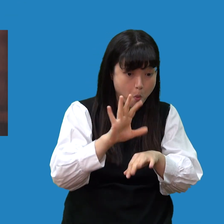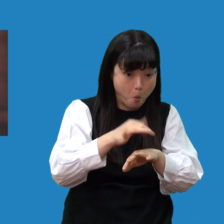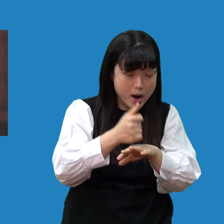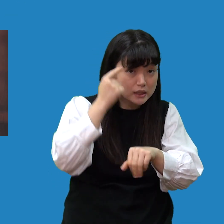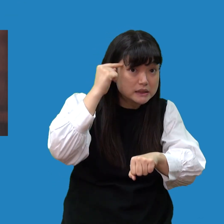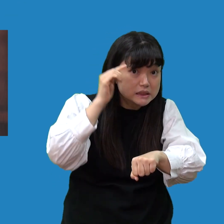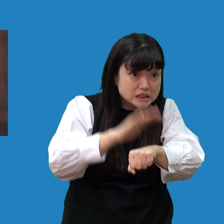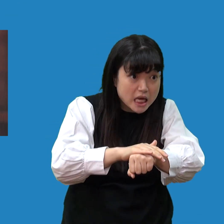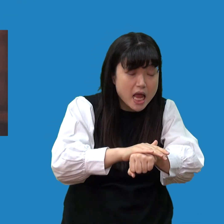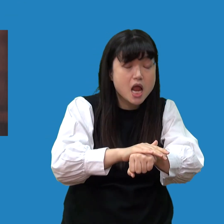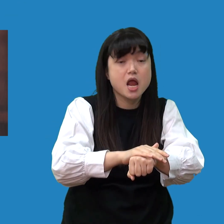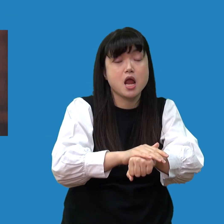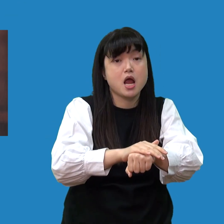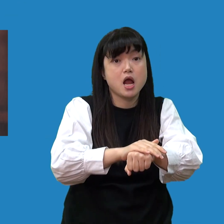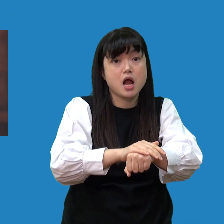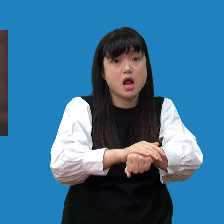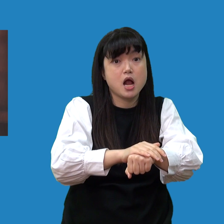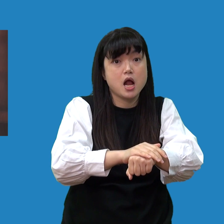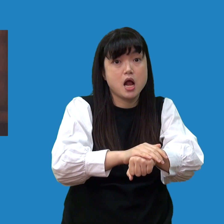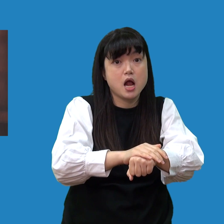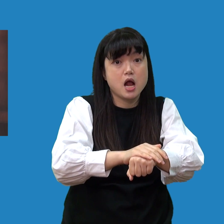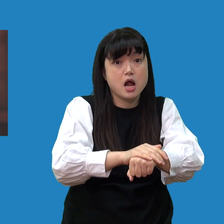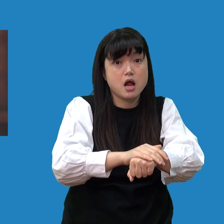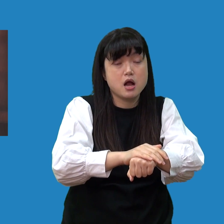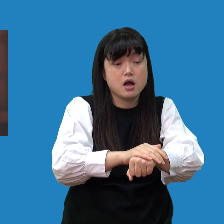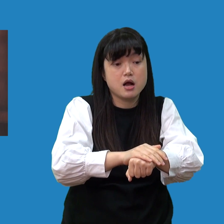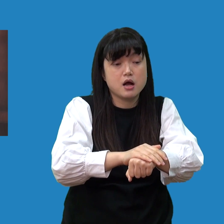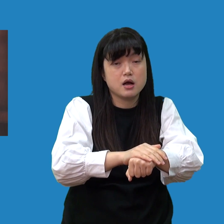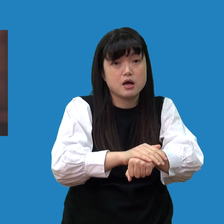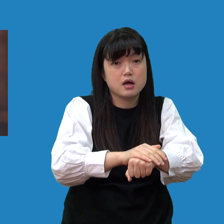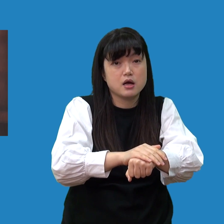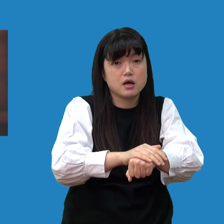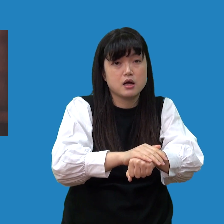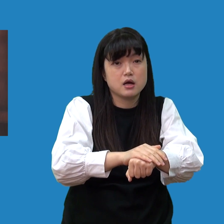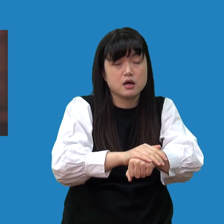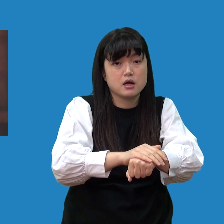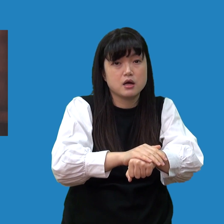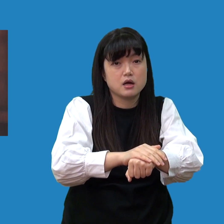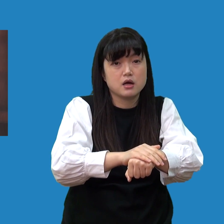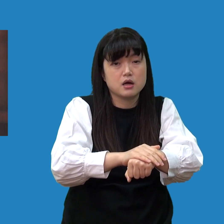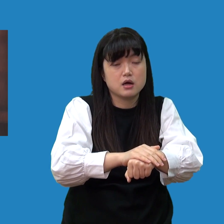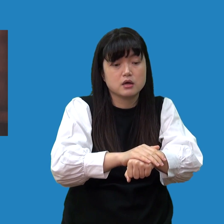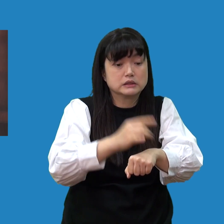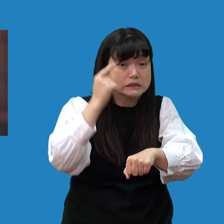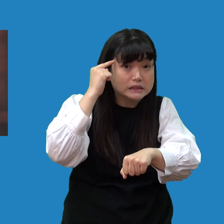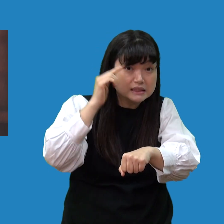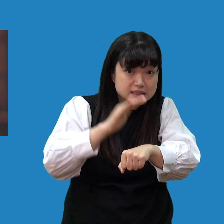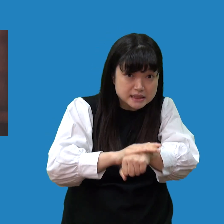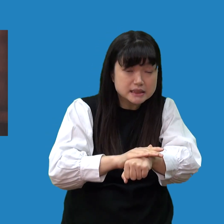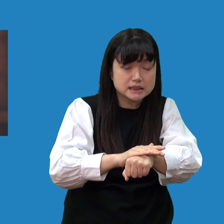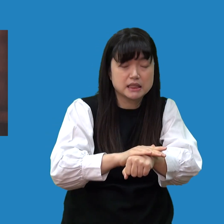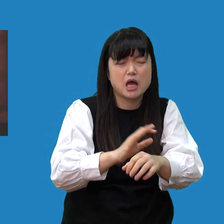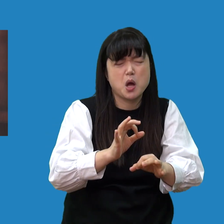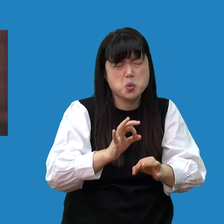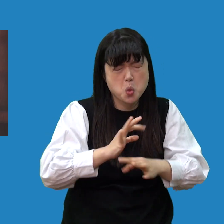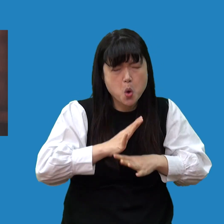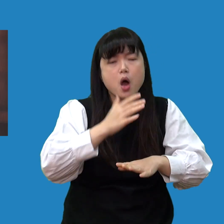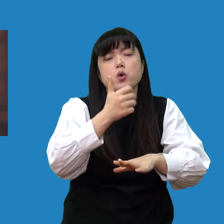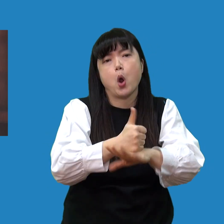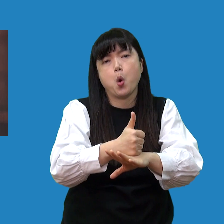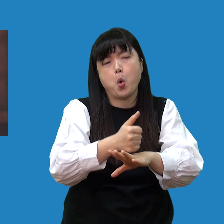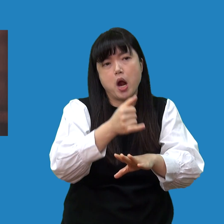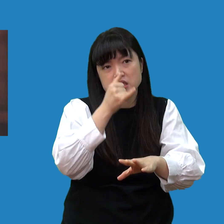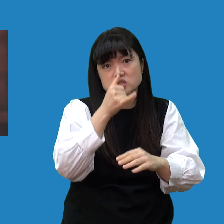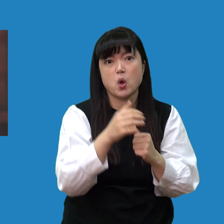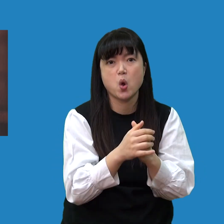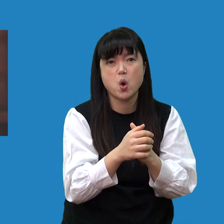지혜가 한 시대에 초래했던 임팩트, 지혜의 놀라운 결과를